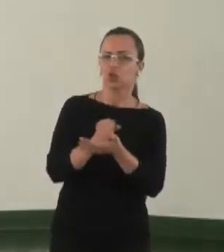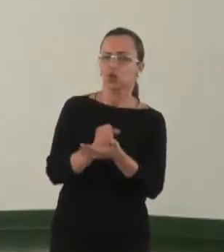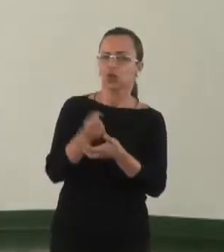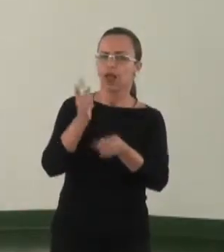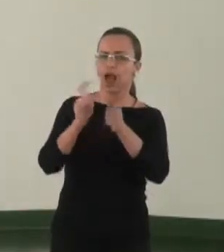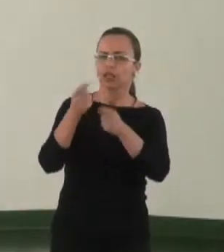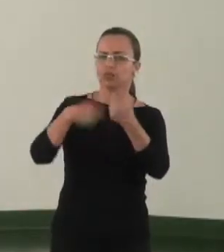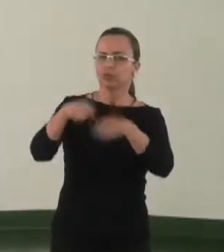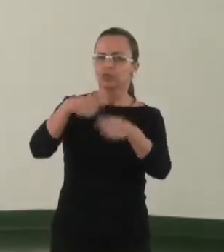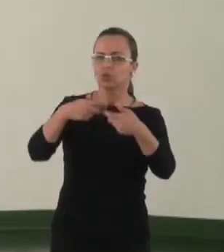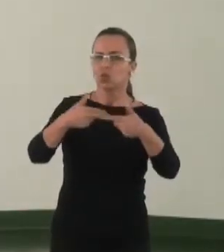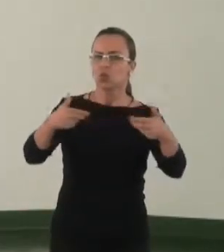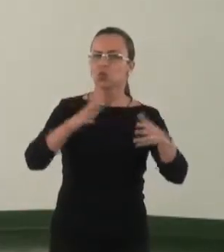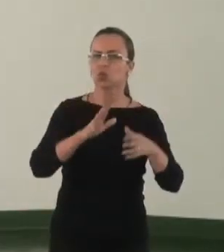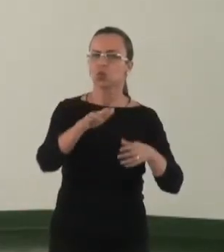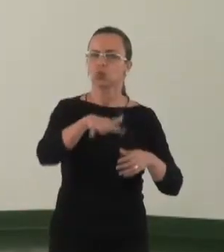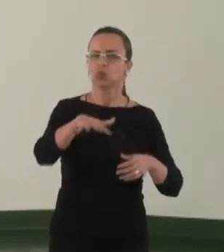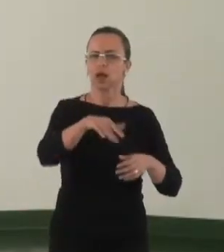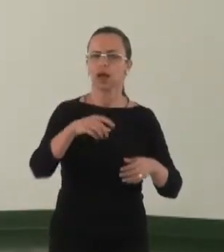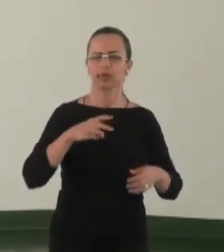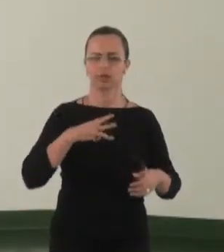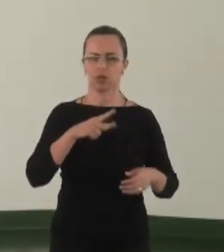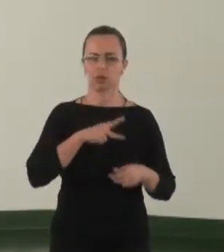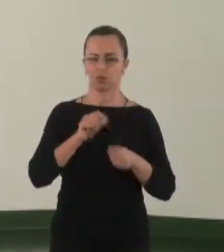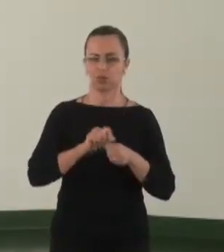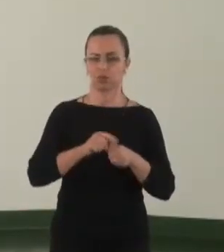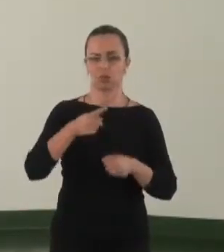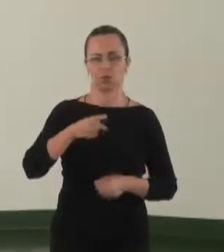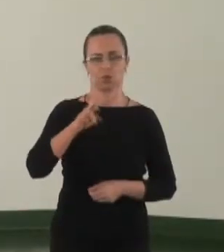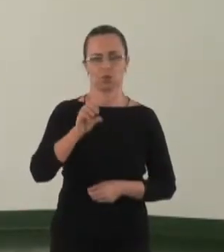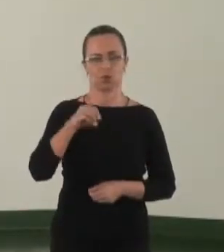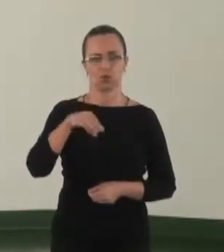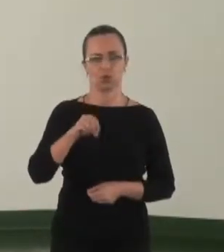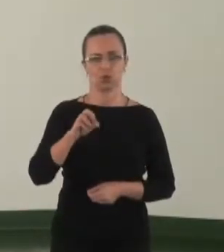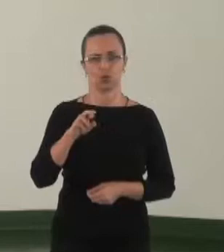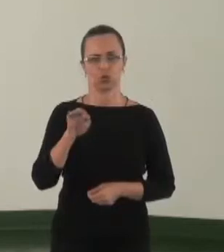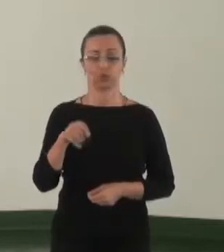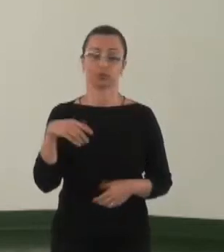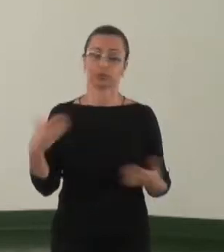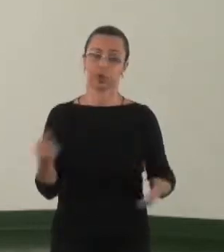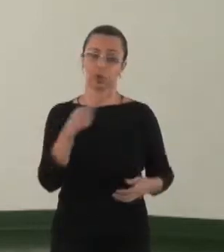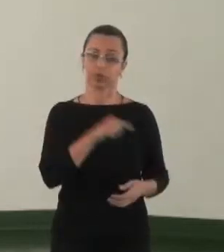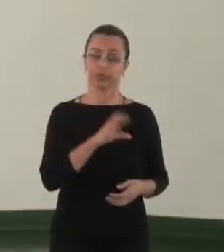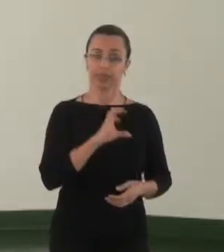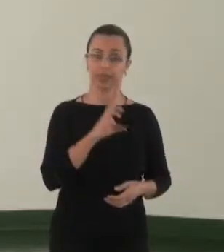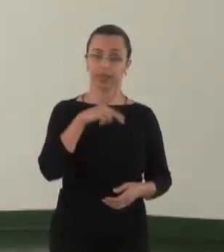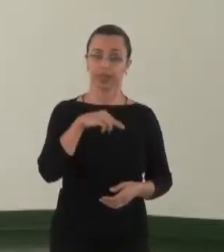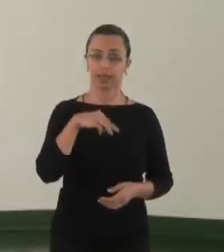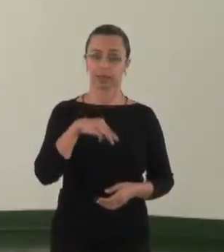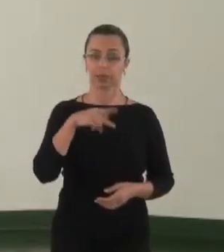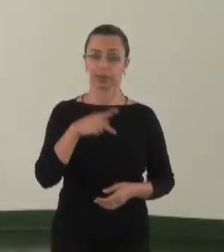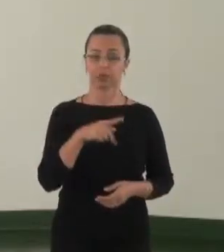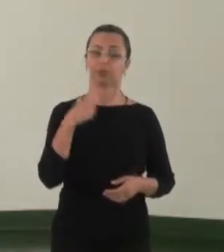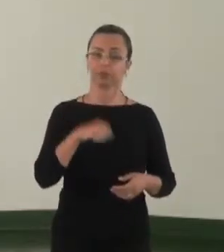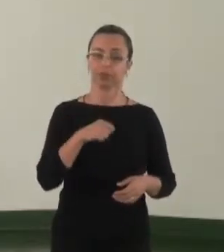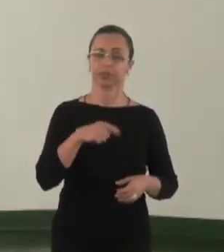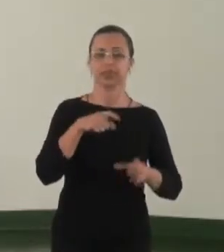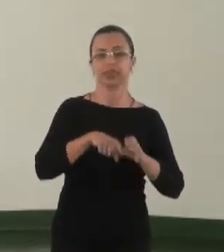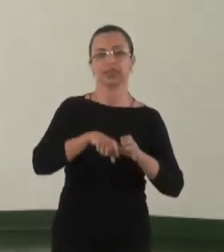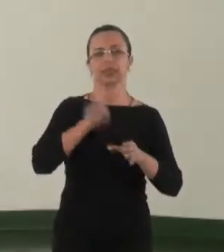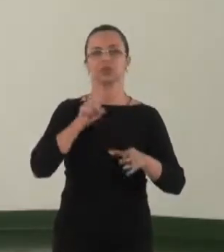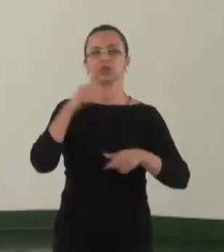dos promotores. Então, tem uma necessidade de que o CNMP possa garantir, de fato, a independência funcional